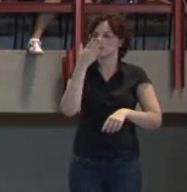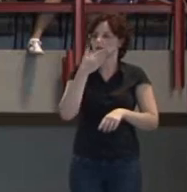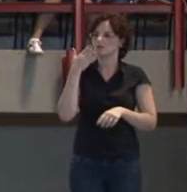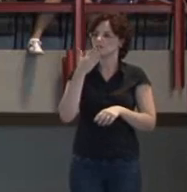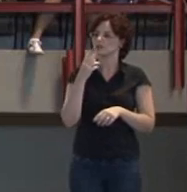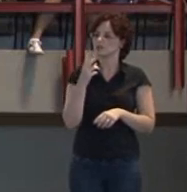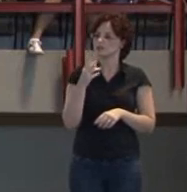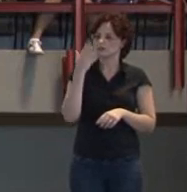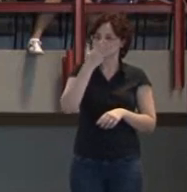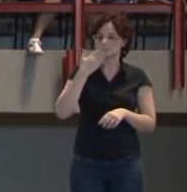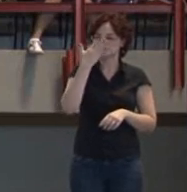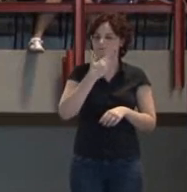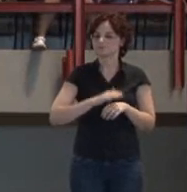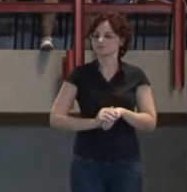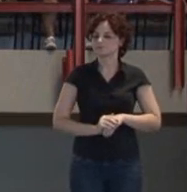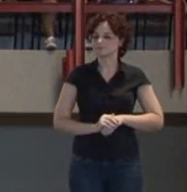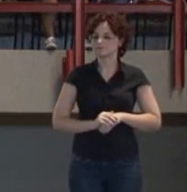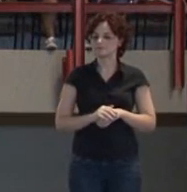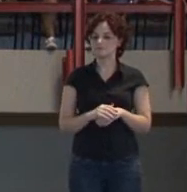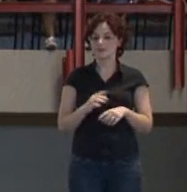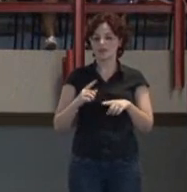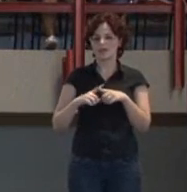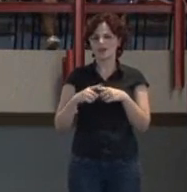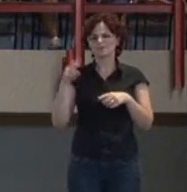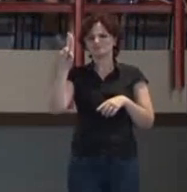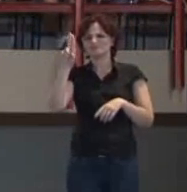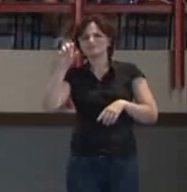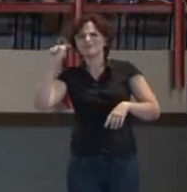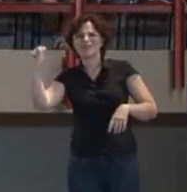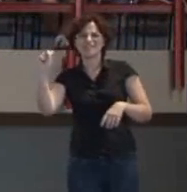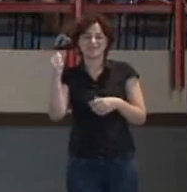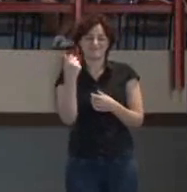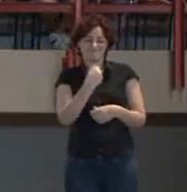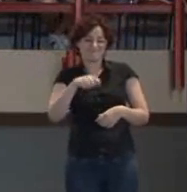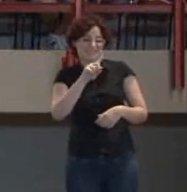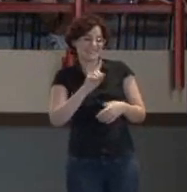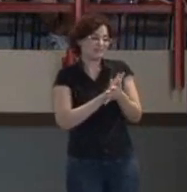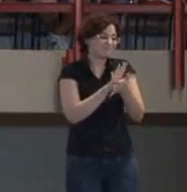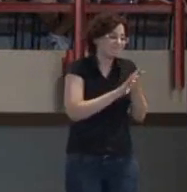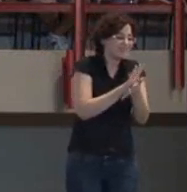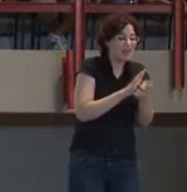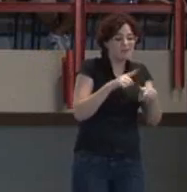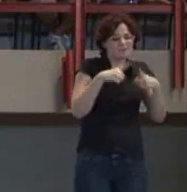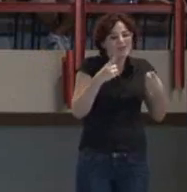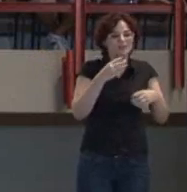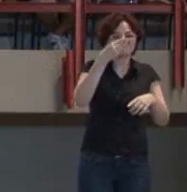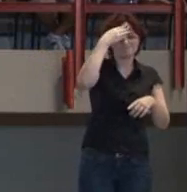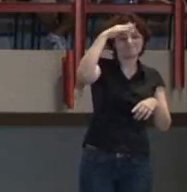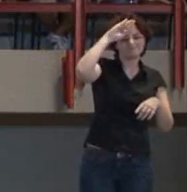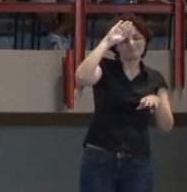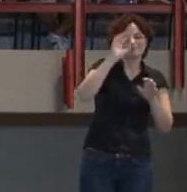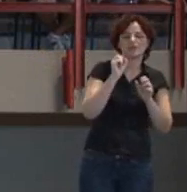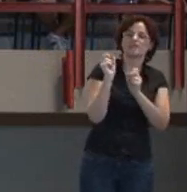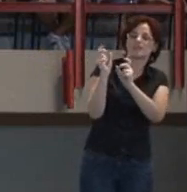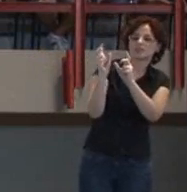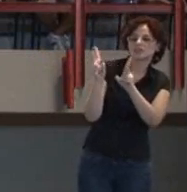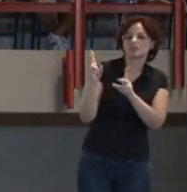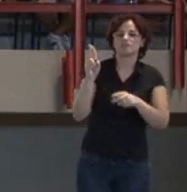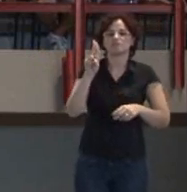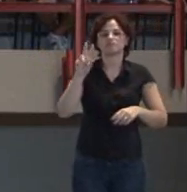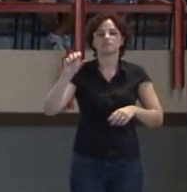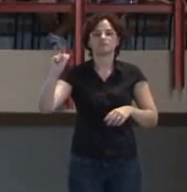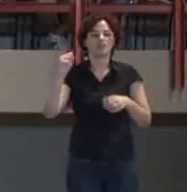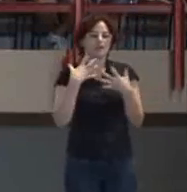outro mas eles queriam manter os cubanos do lado deles então era realmente oferecido muito dinheiro compravam o açúcar dos